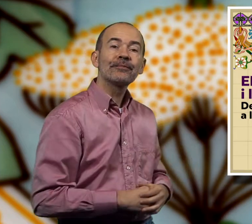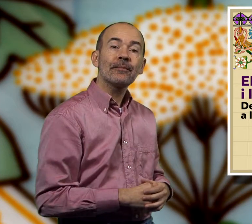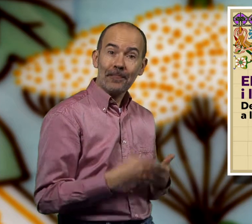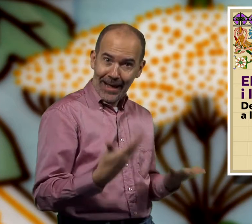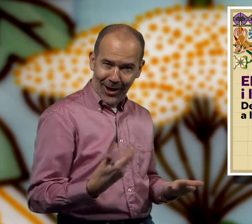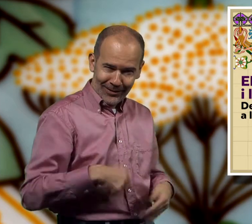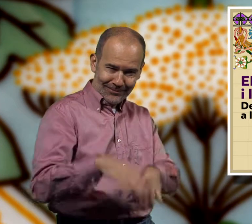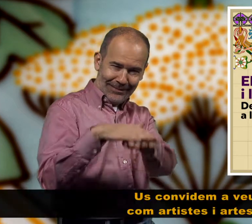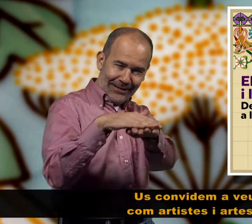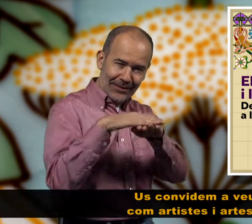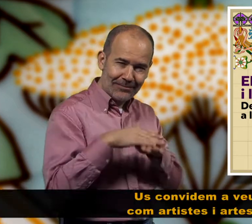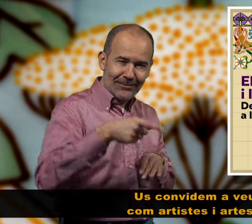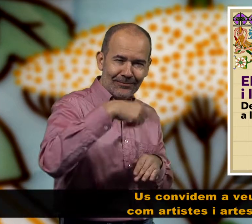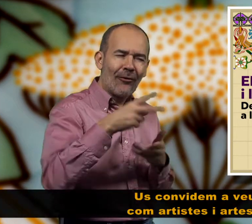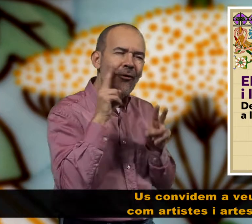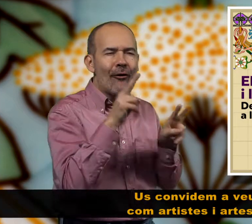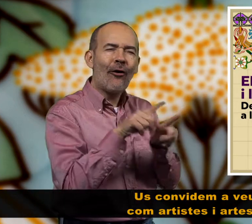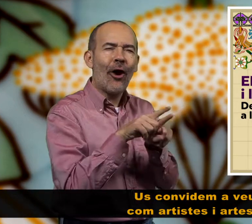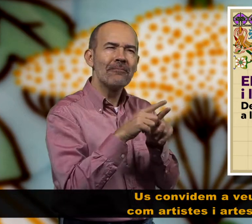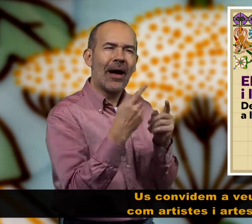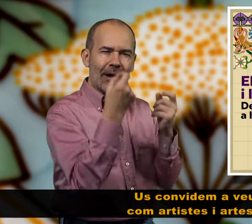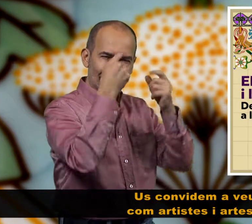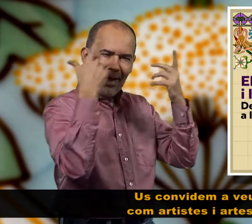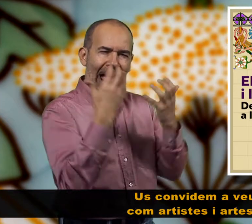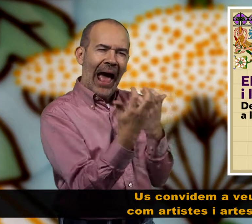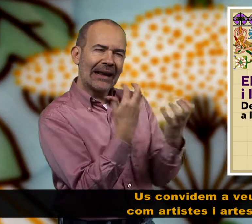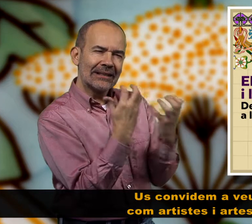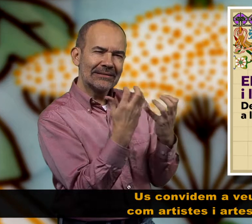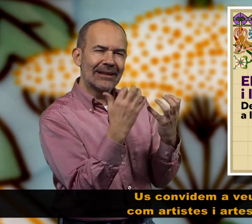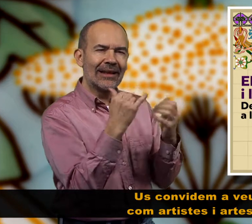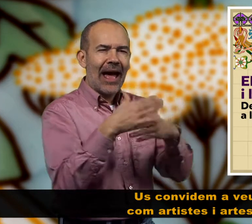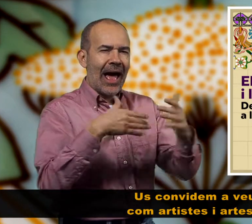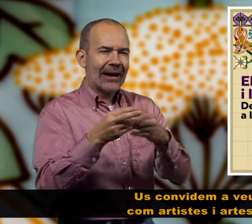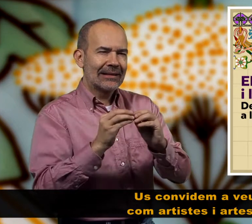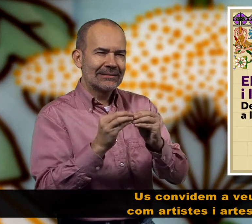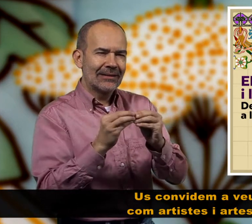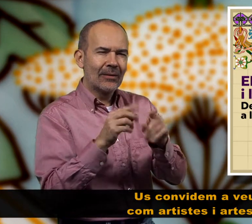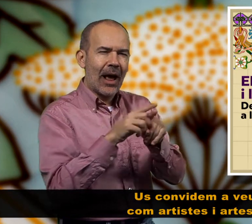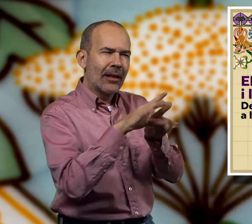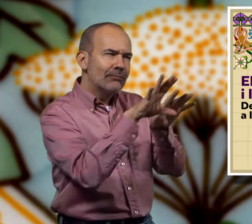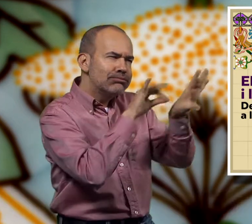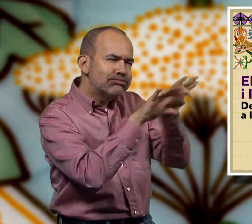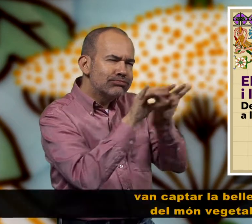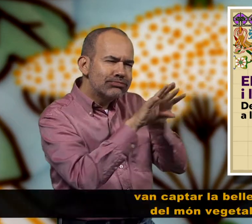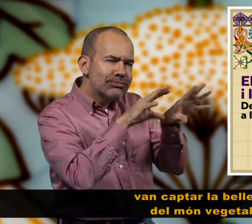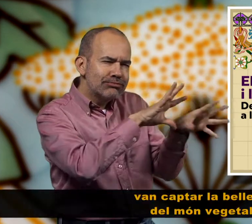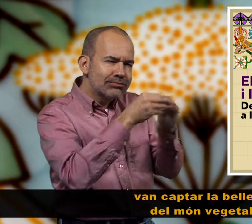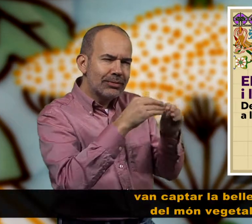Us convidem a veure com artistes i artesans van captar la bellesa del món vegetal i el van reinterpretar adaptant-lo a les